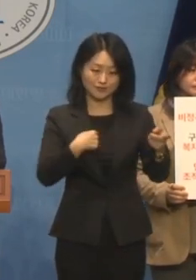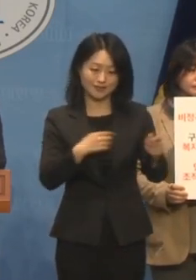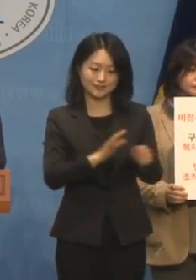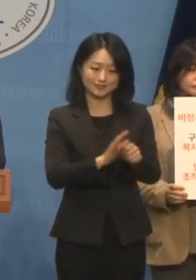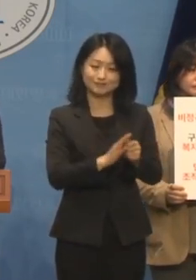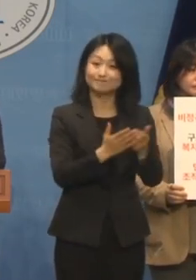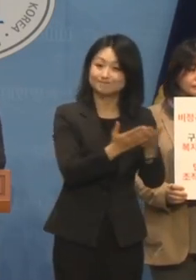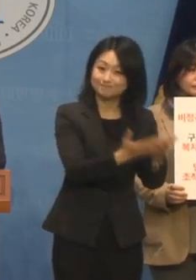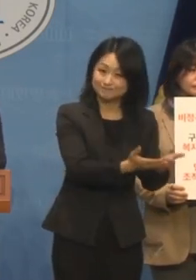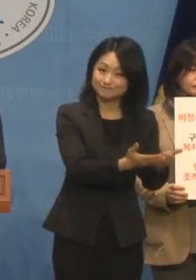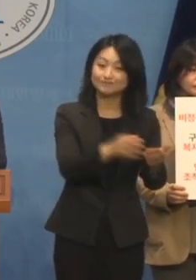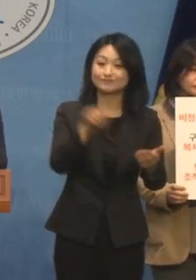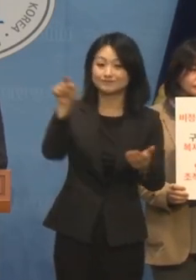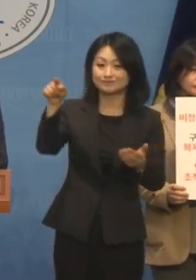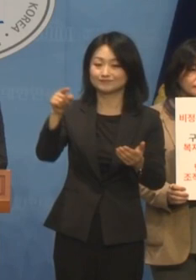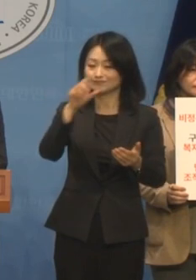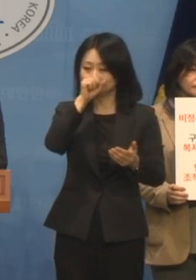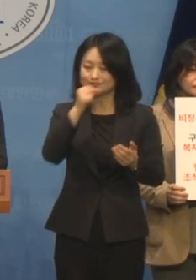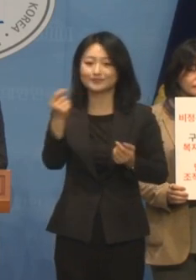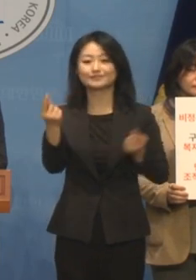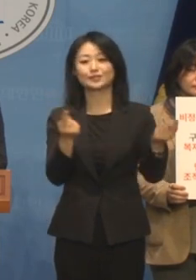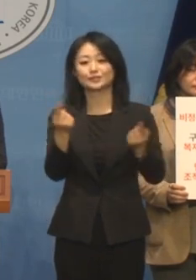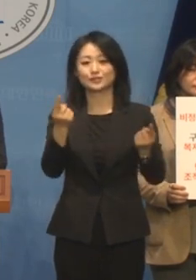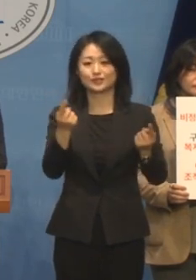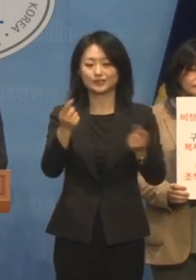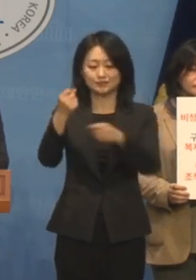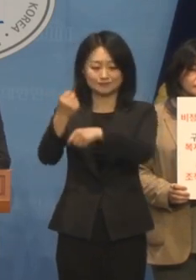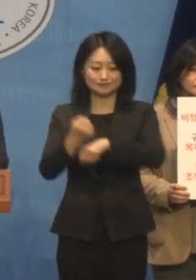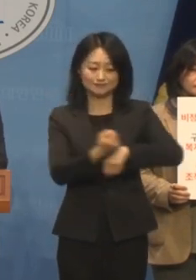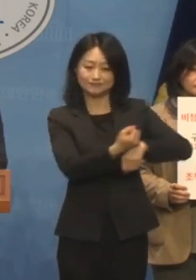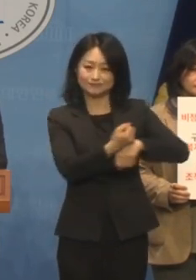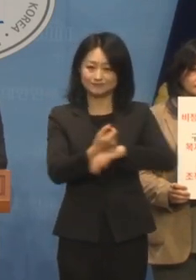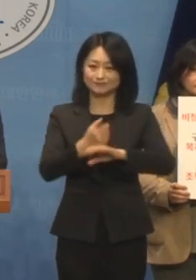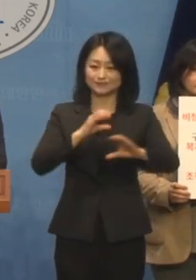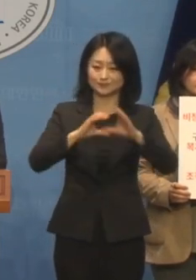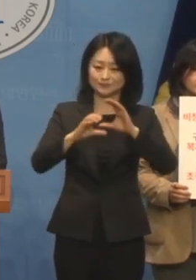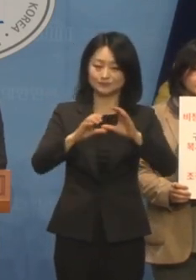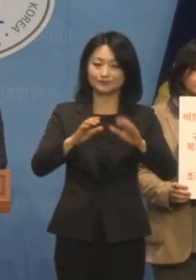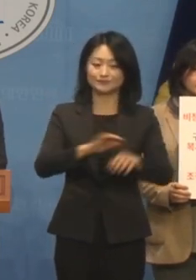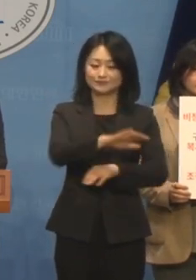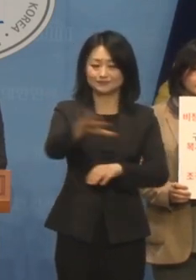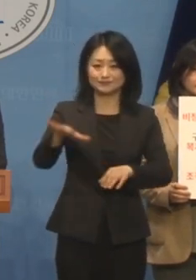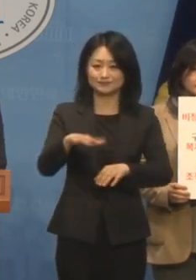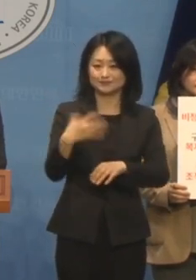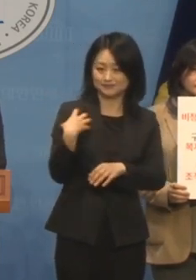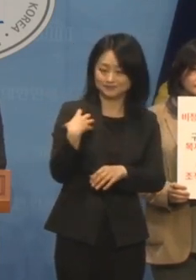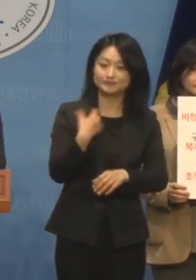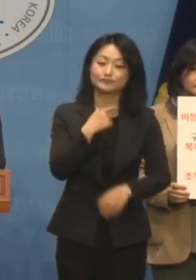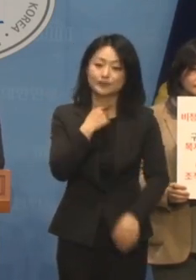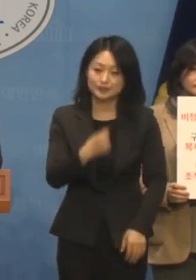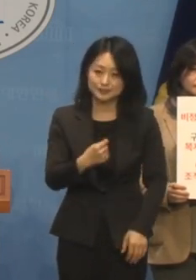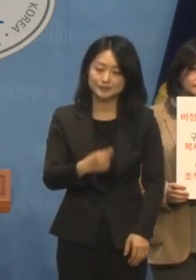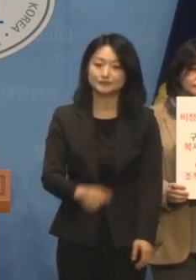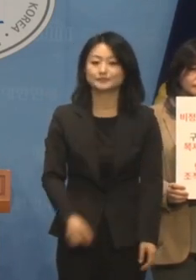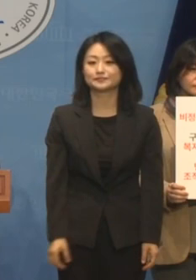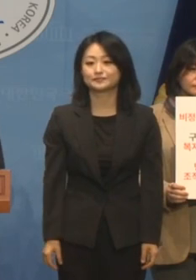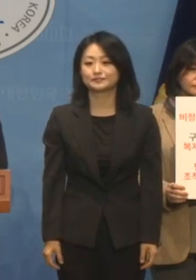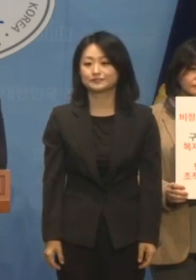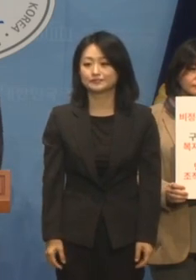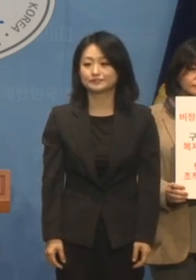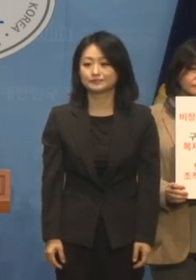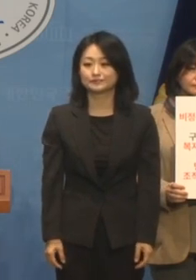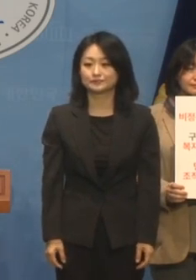맺어가면서 집행부와 좋은 결과 있도록 서로 소통하고 대화할 수 있는 데 기여하고자 합니다. 이상입니다.